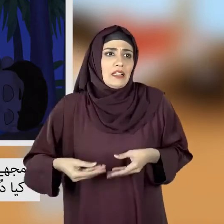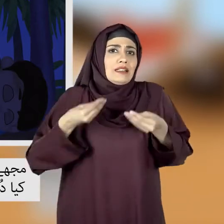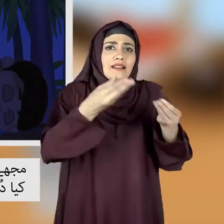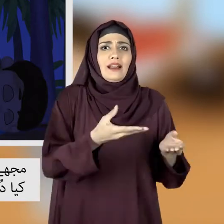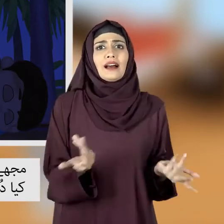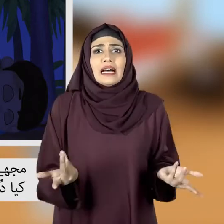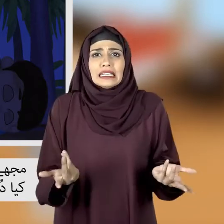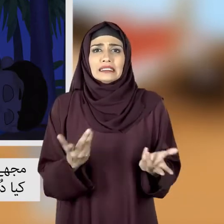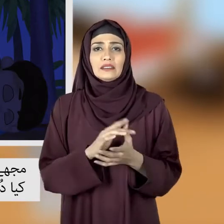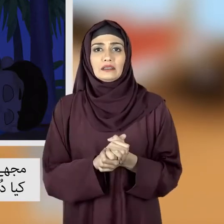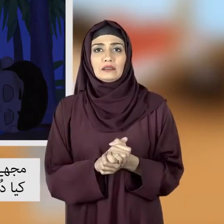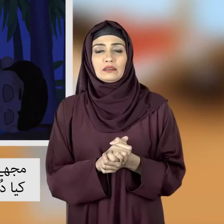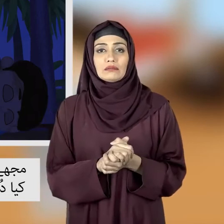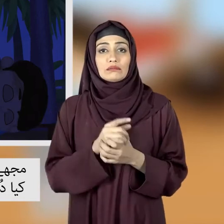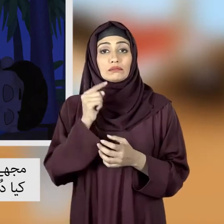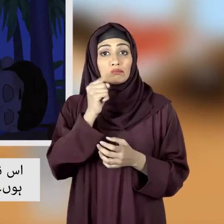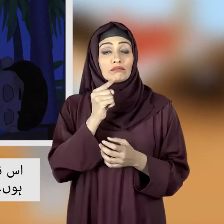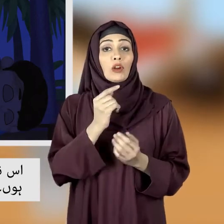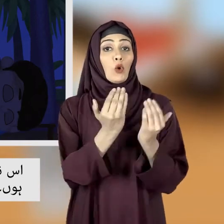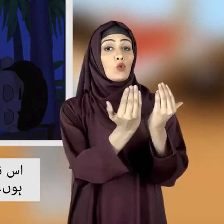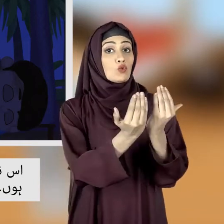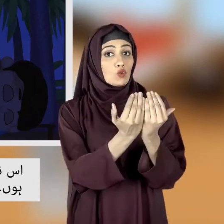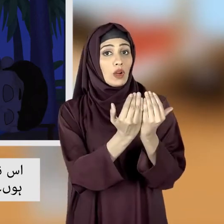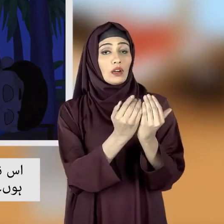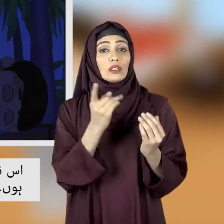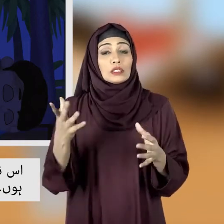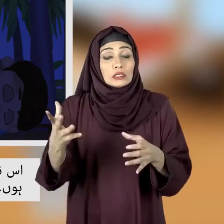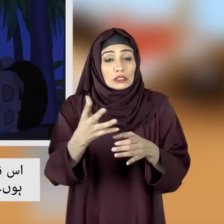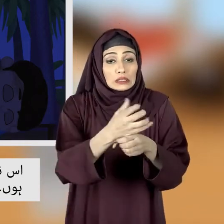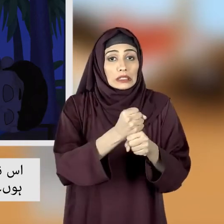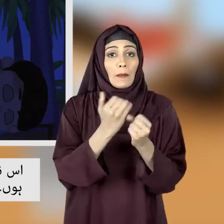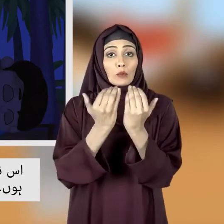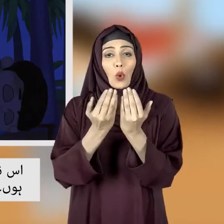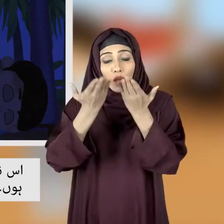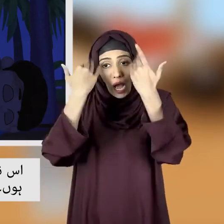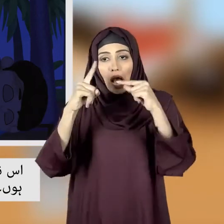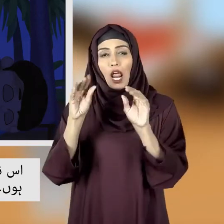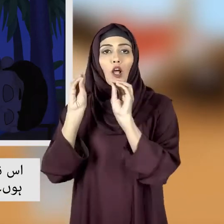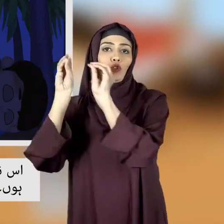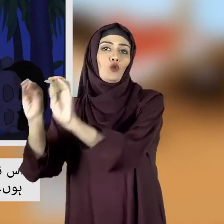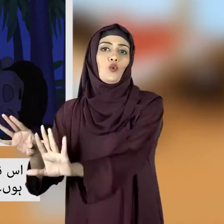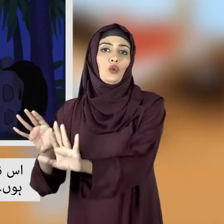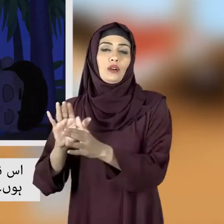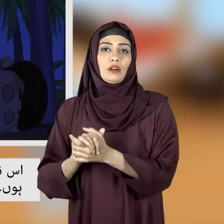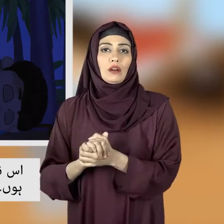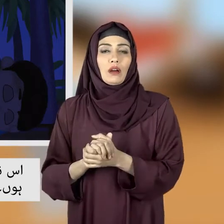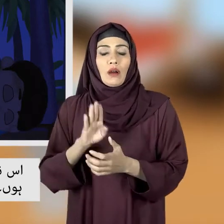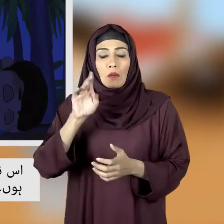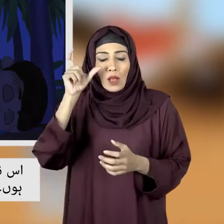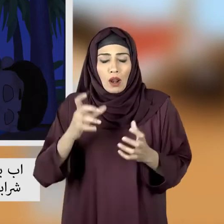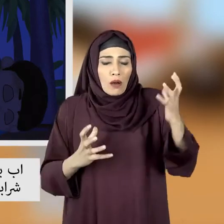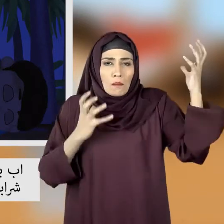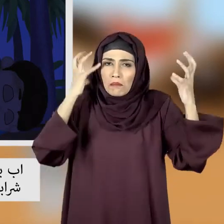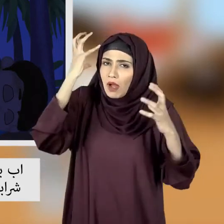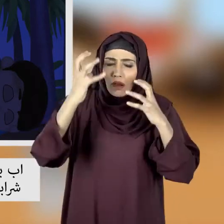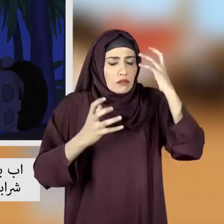میں اس کو کچھ دے سکوں؟ اس نے دعا مانگی کہ آپ کی تمام دعائیں قبول ہوں۔